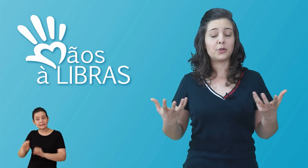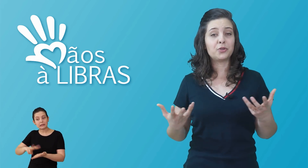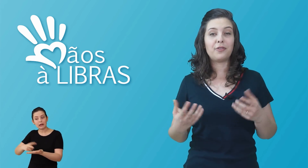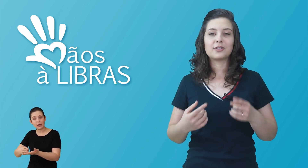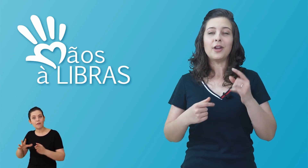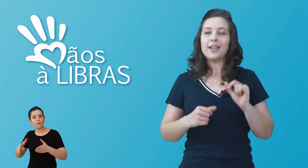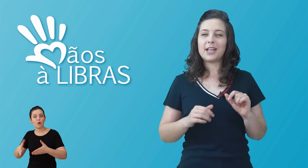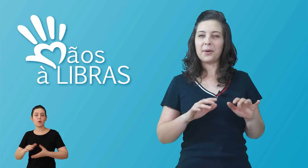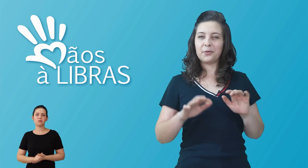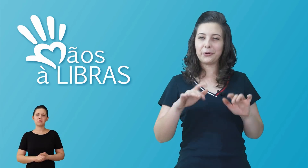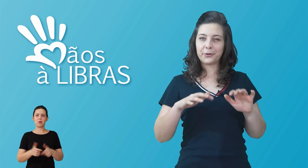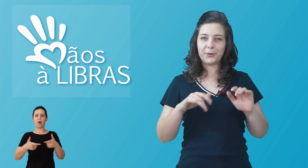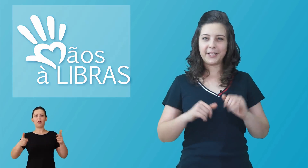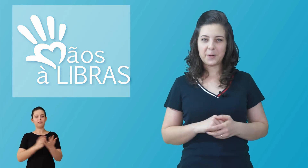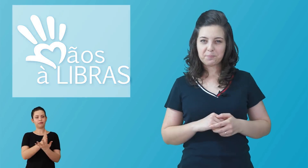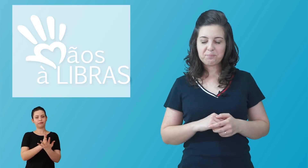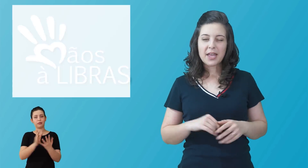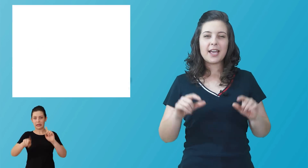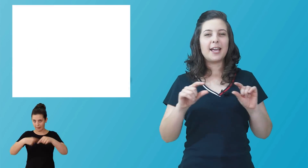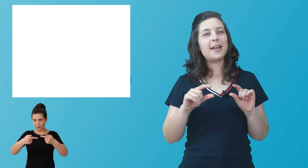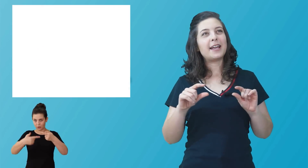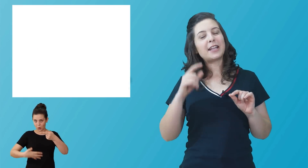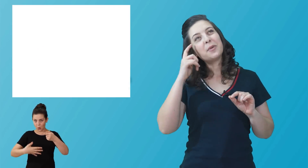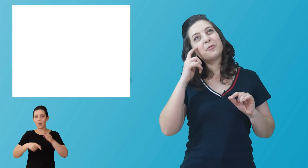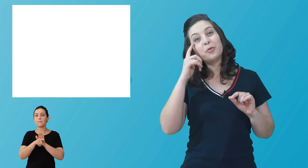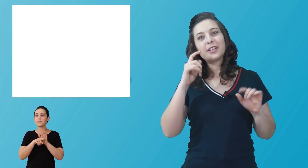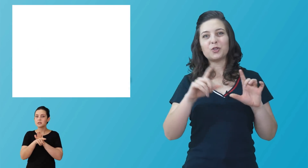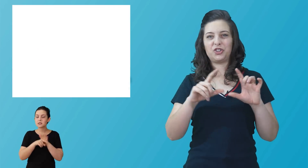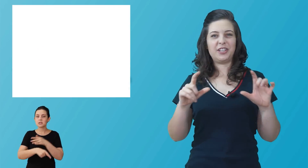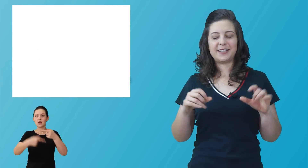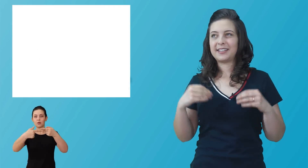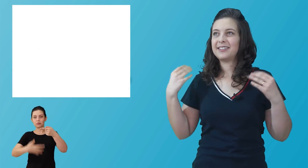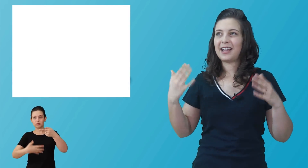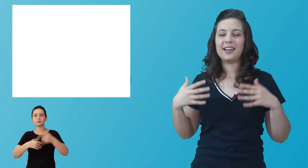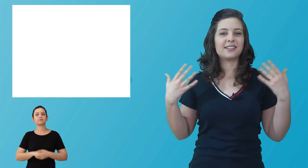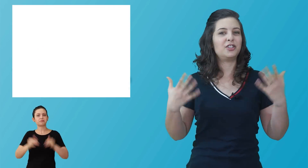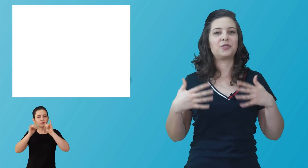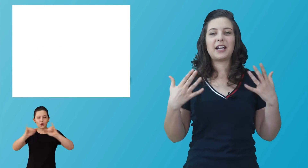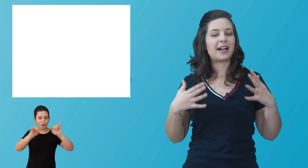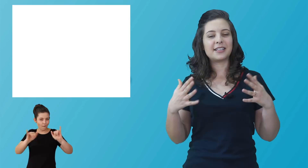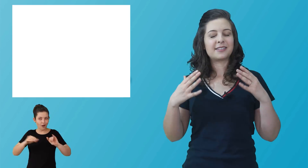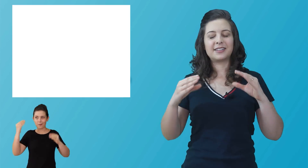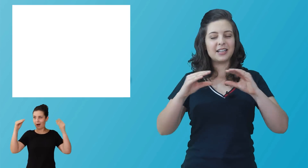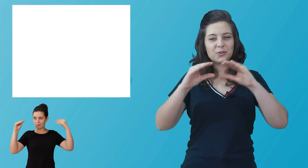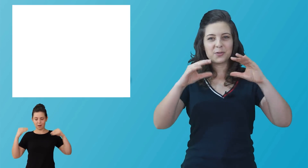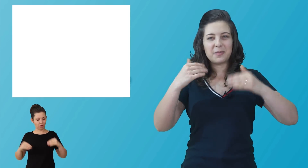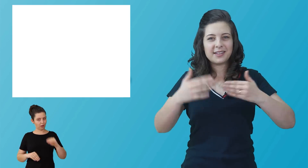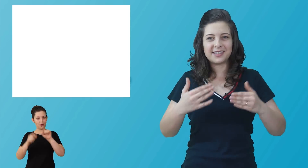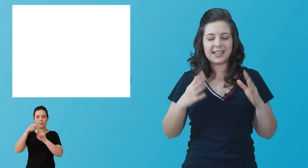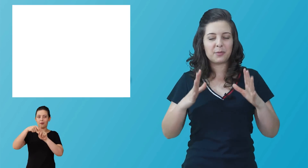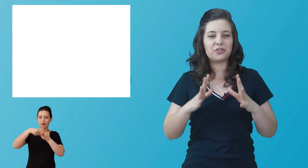um mercado muito vasto. E dá um Google aí, tem muitas notícias que saem assim a cada